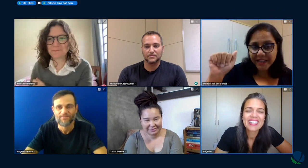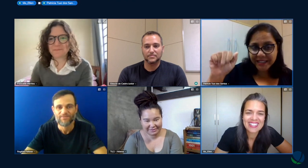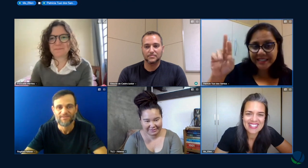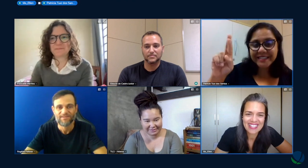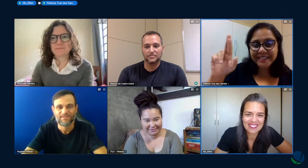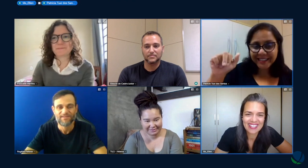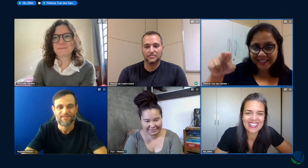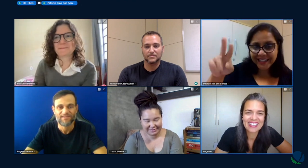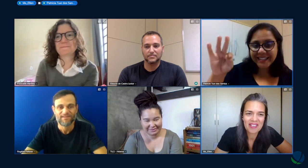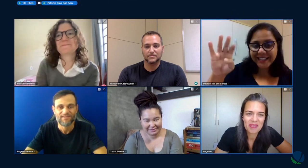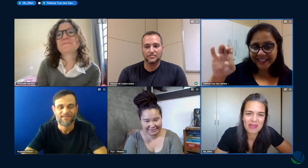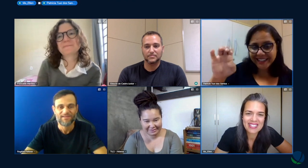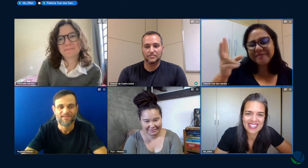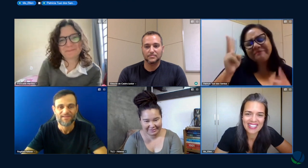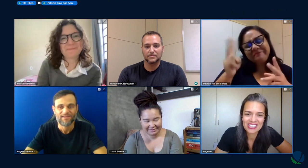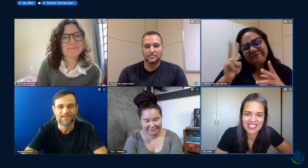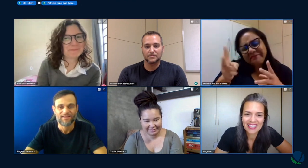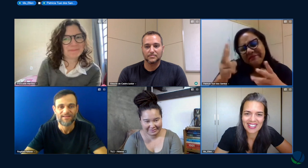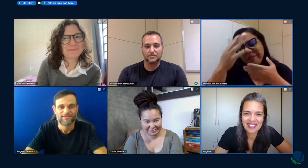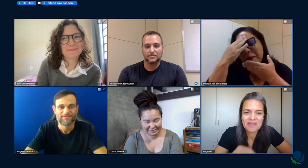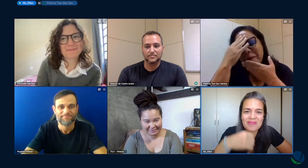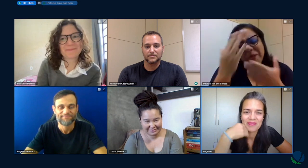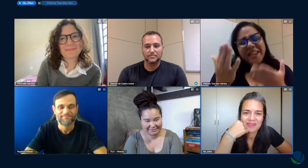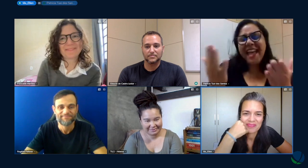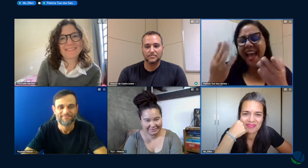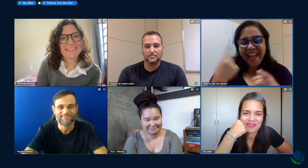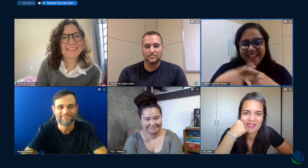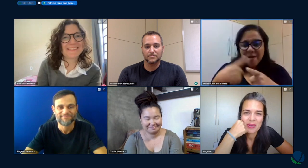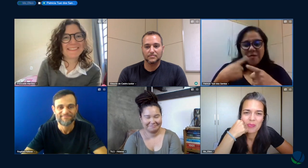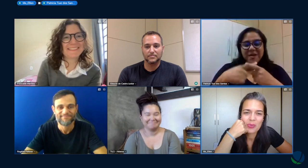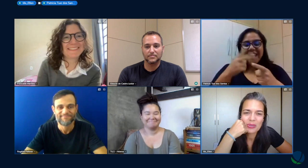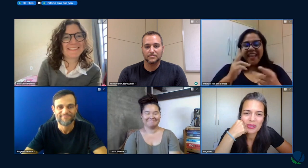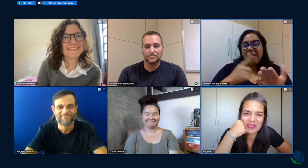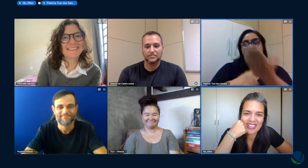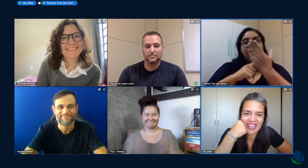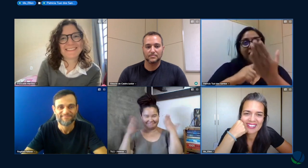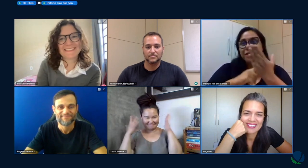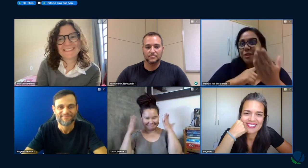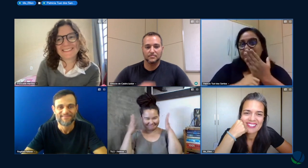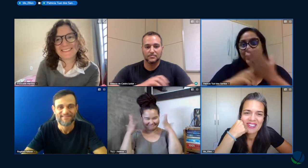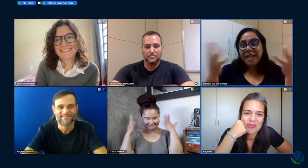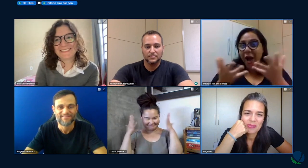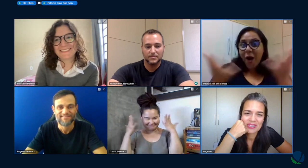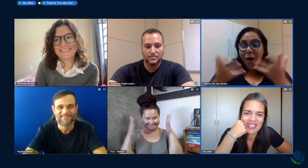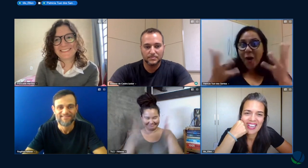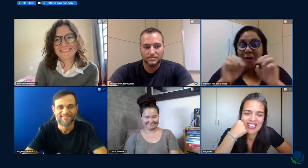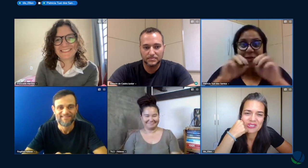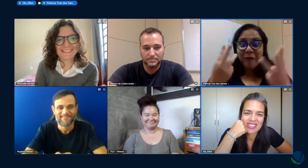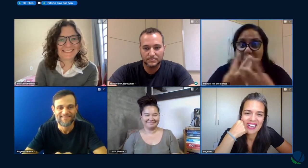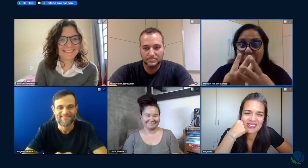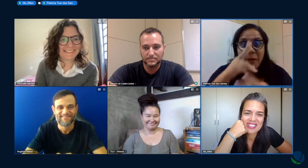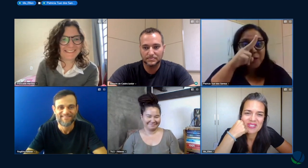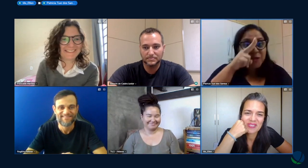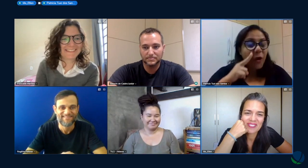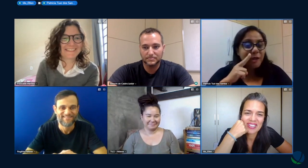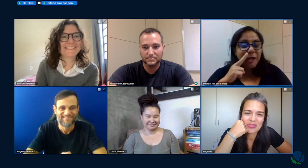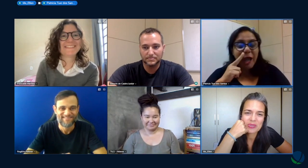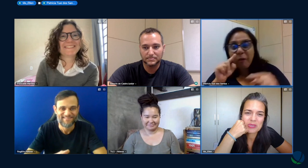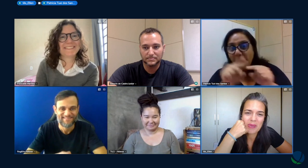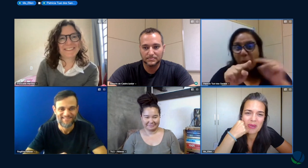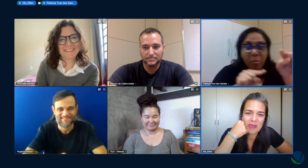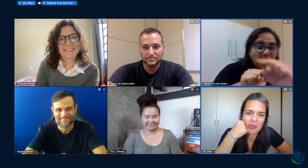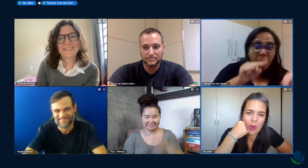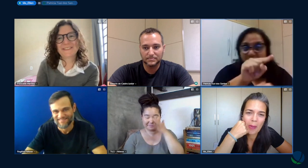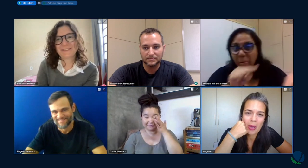Ricardo, que sempre esteve presente aqui. Muito obrigada por ter ajudado nesse